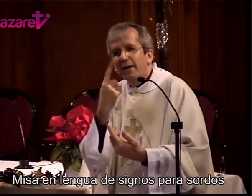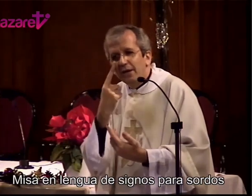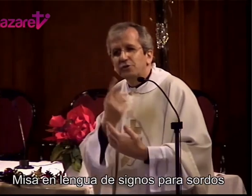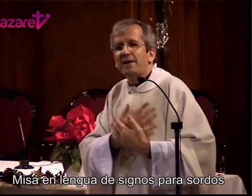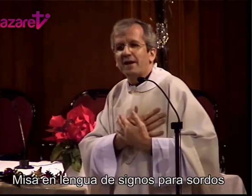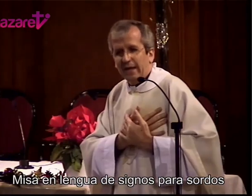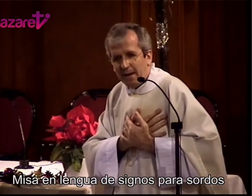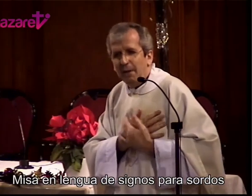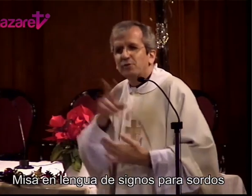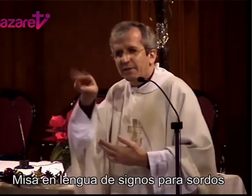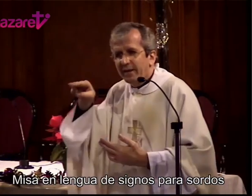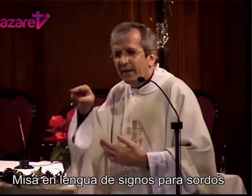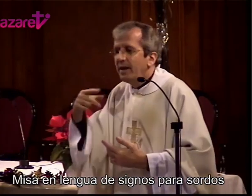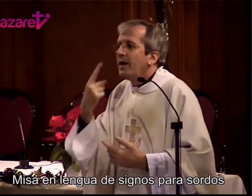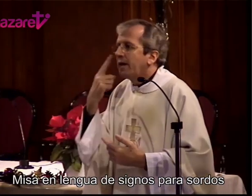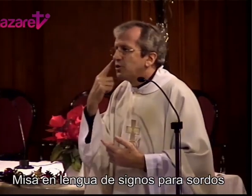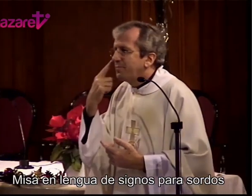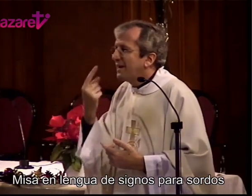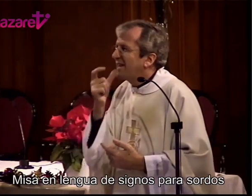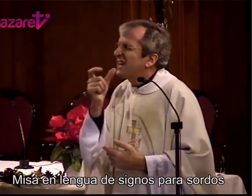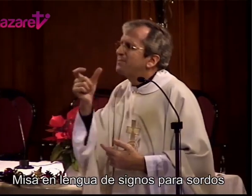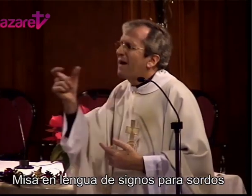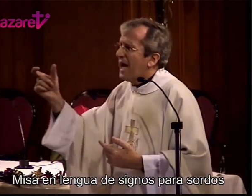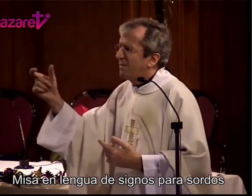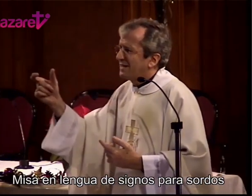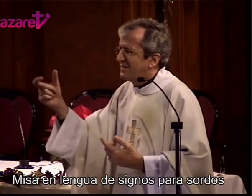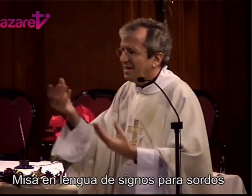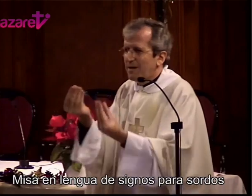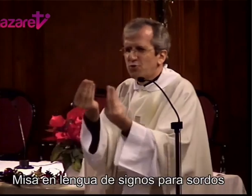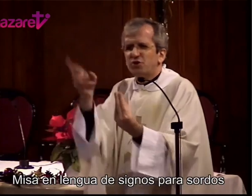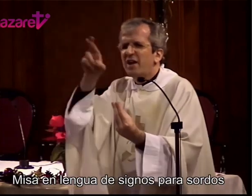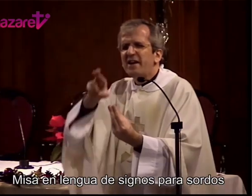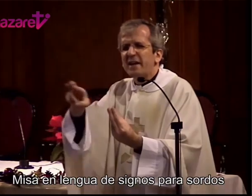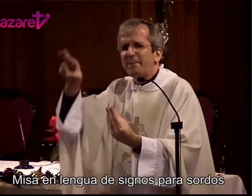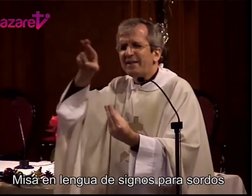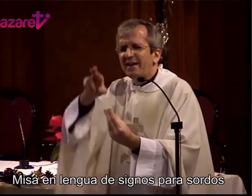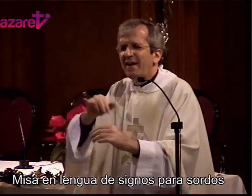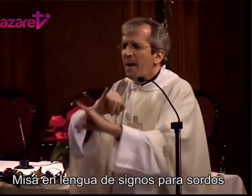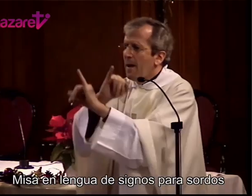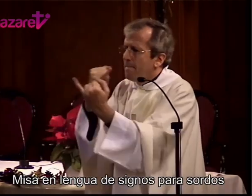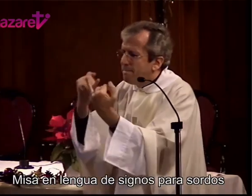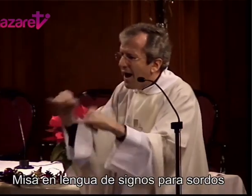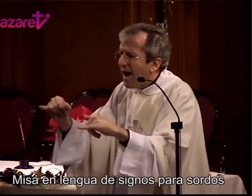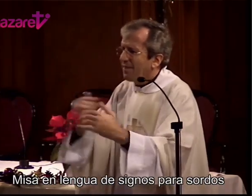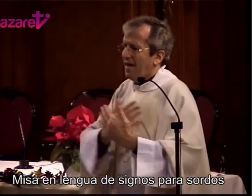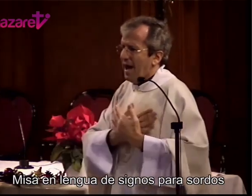nos vean que amamos de verdad, que nos vean que esas palabras que muchos repiten, paz,